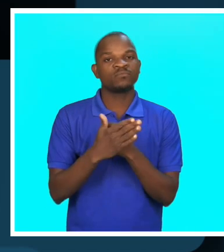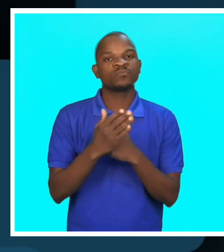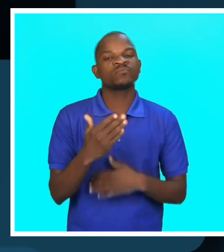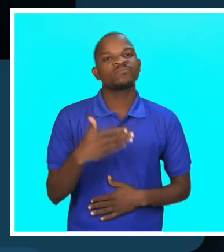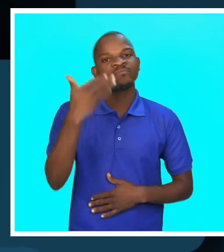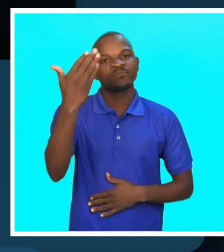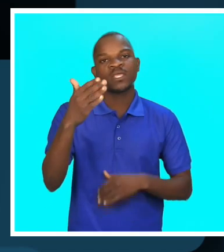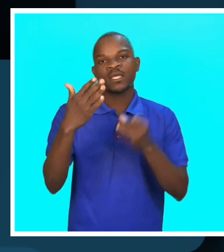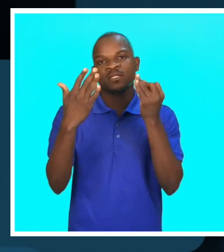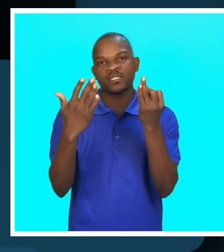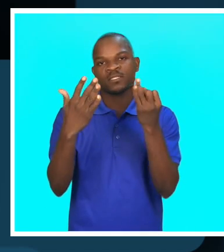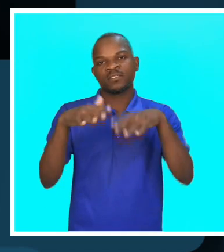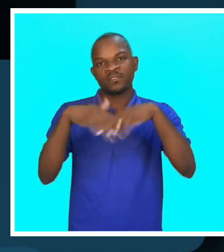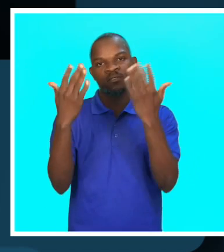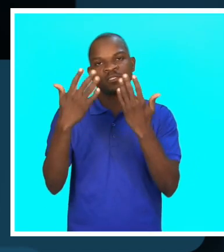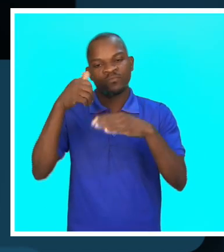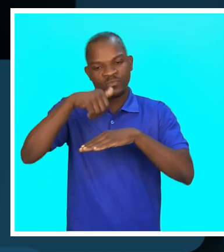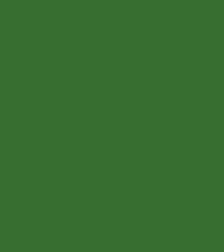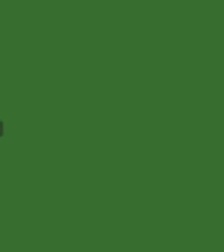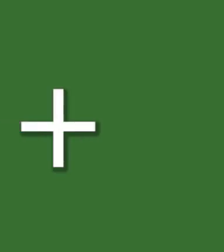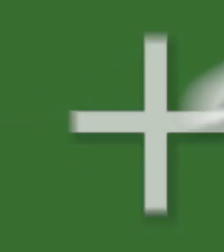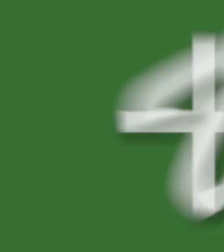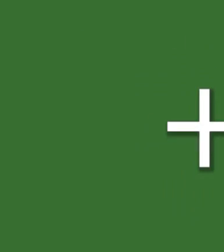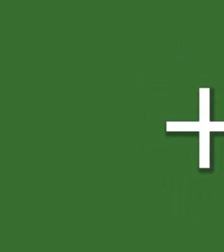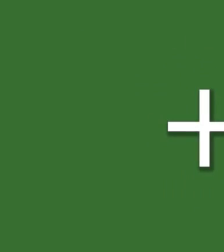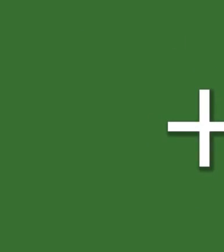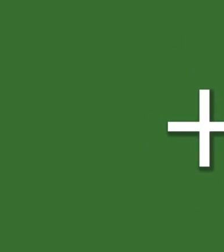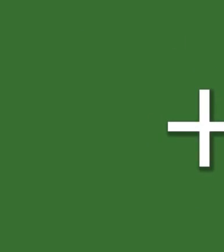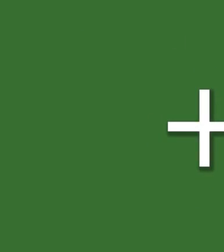voltamos daqui a sete dias. Tchau, tchau. Tchau, tchau.